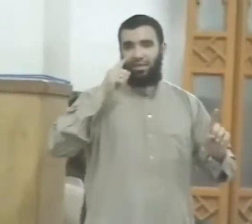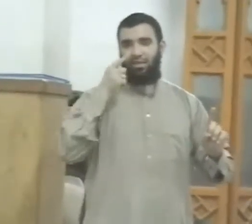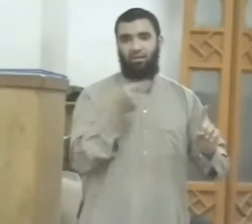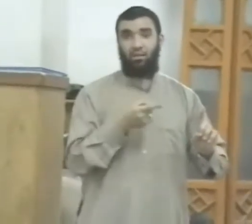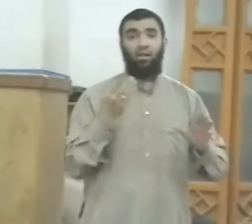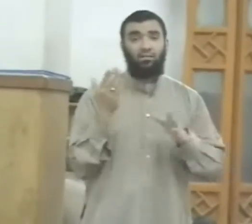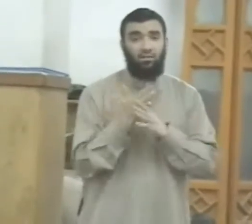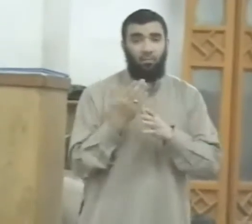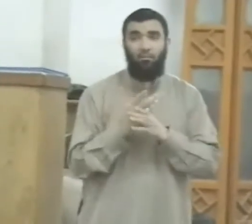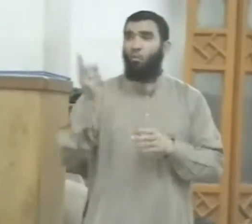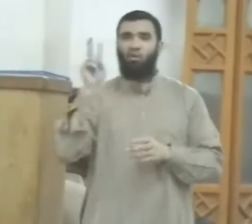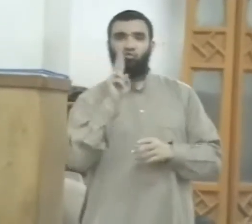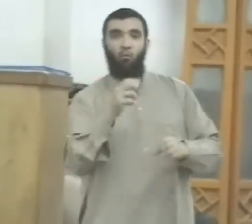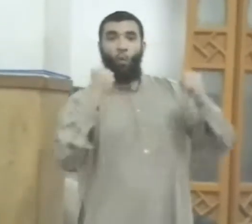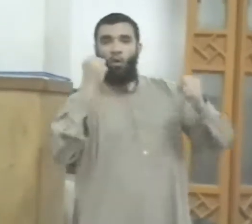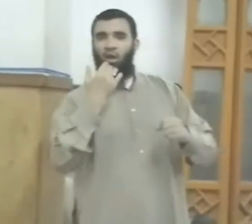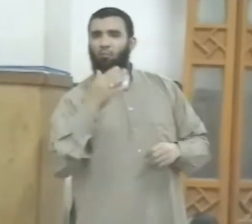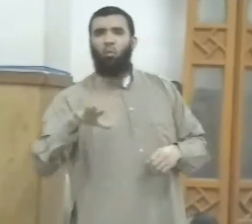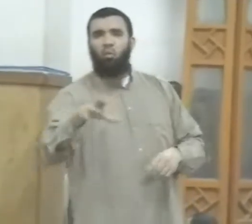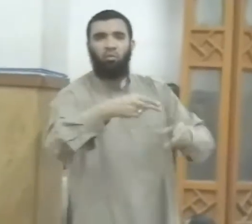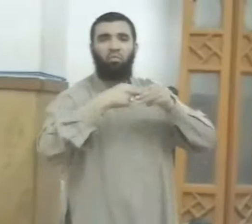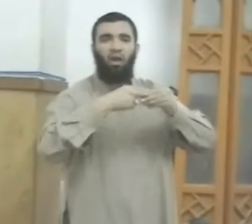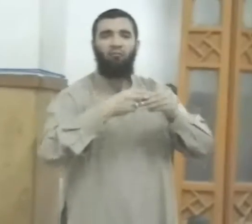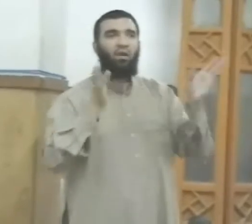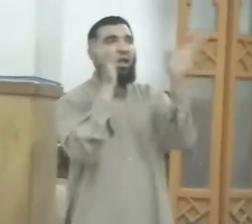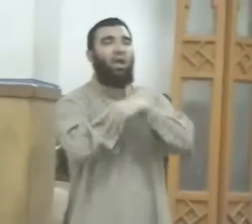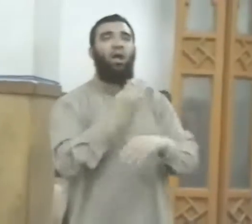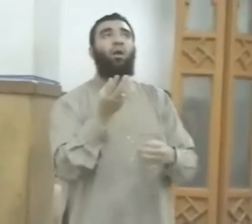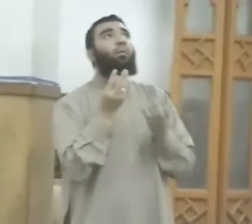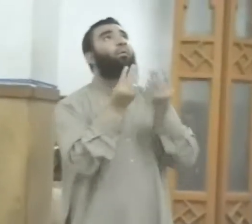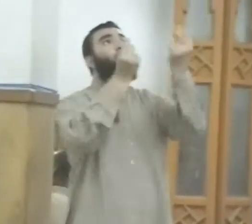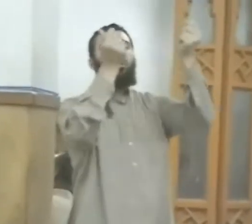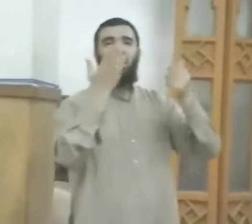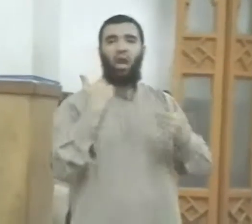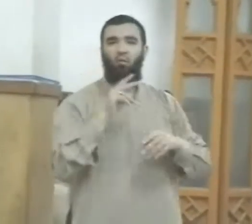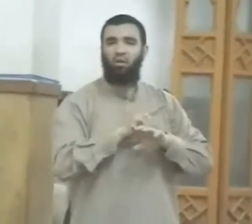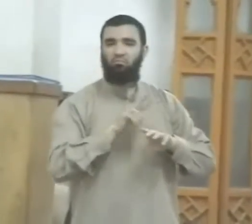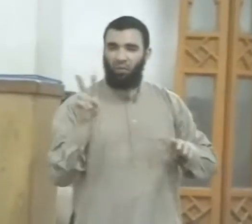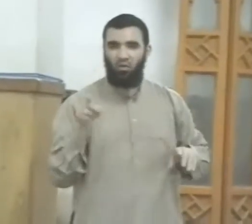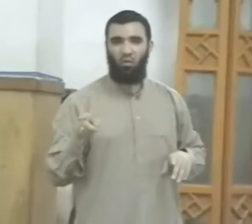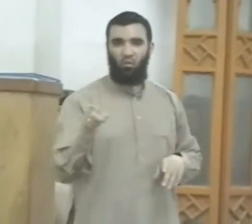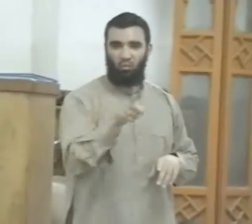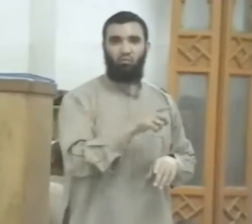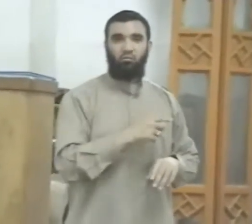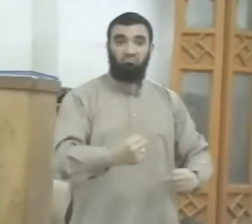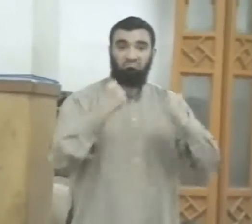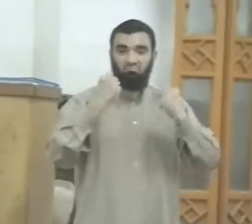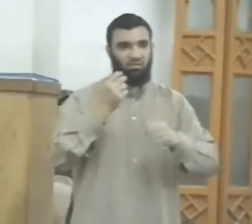لا يرى منكم أحد، فما أنتم إلا كما قال نبيكم غزاء كغزاء السيل،